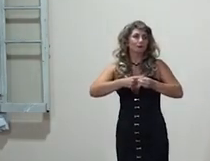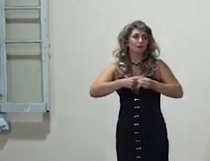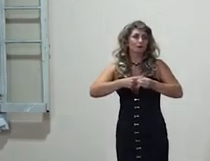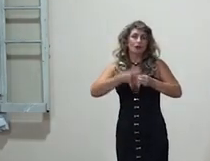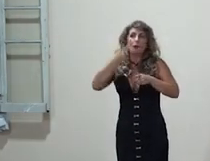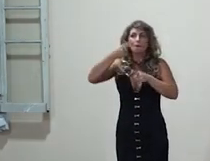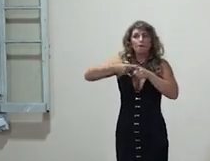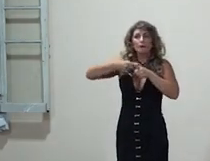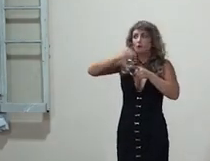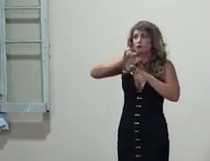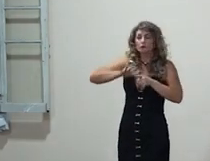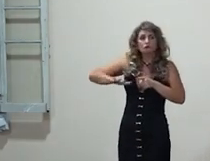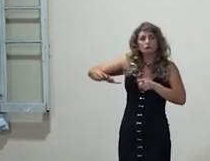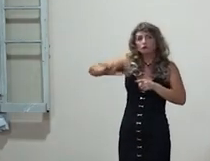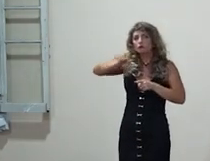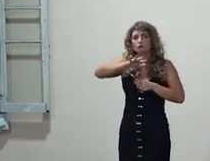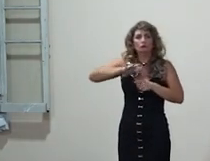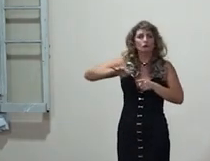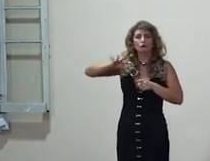Porque tudo